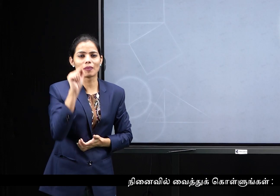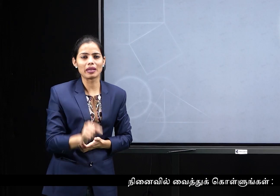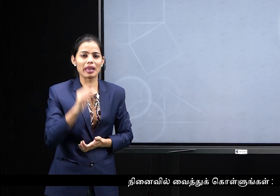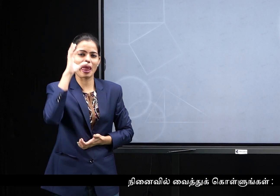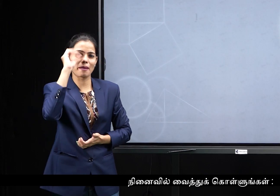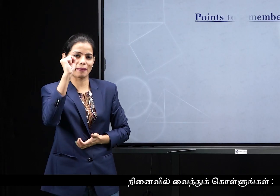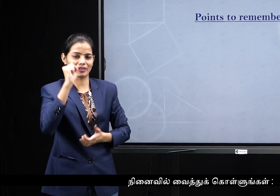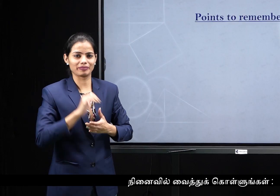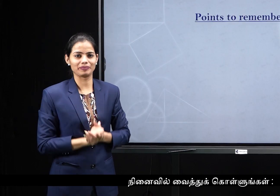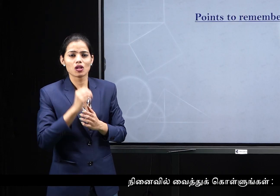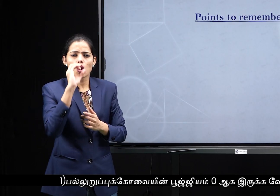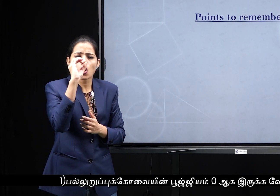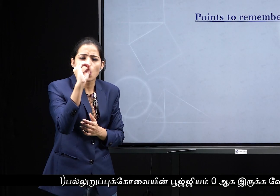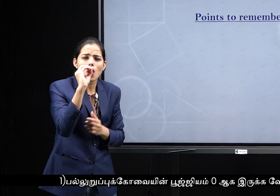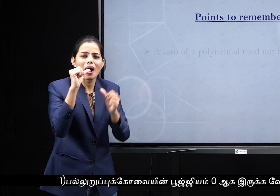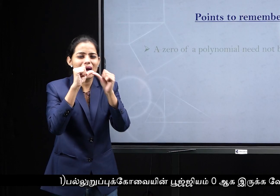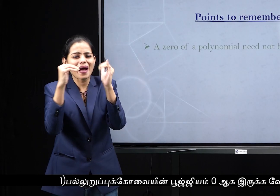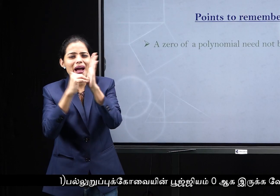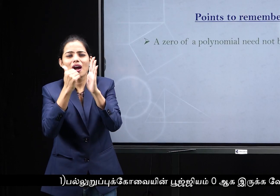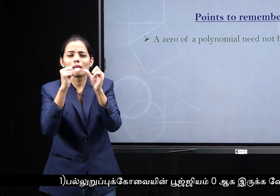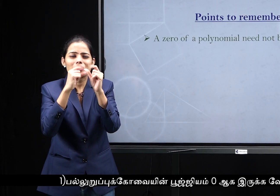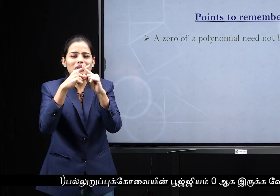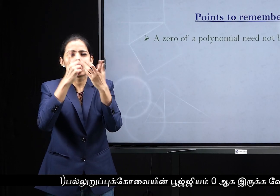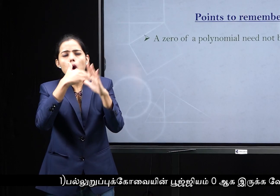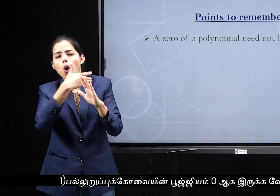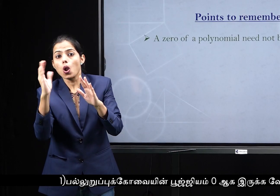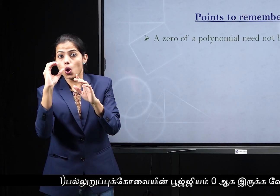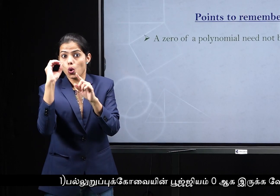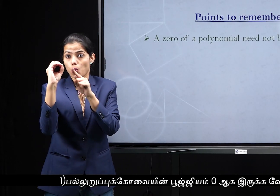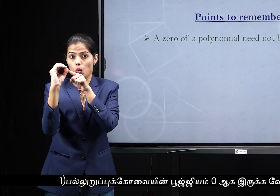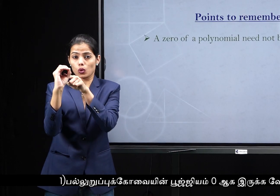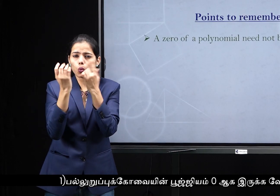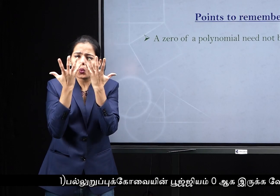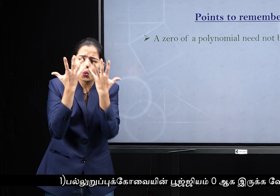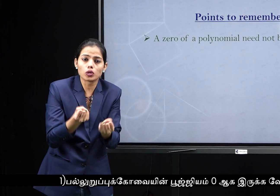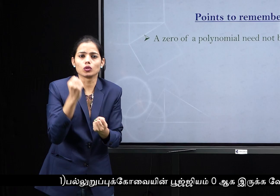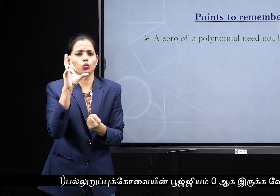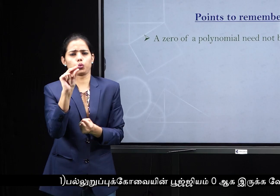நினைவில் வைத்துக் கொள்ளுங்கள், பல்லுறுப்புக்கோவையின் பூஜ்ஜியம் பூஜ்ஜியமாக இருக்க வேண்டியதில்லை.